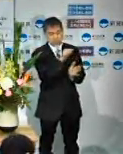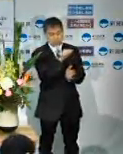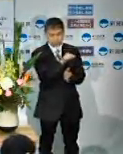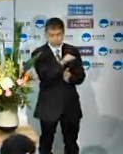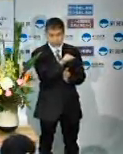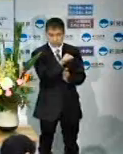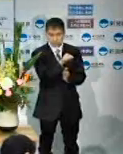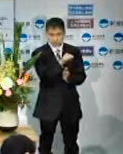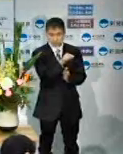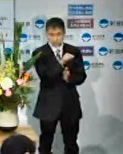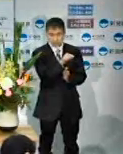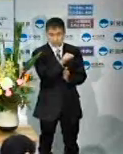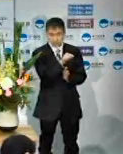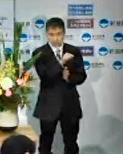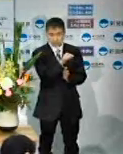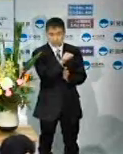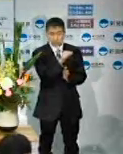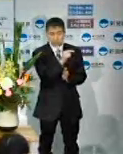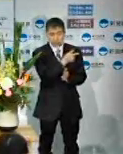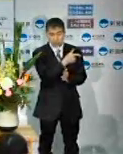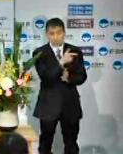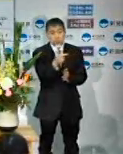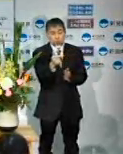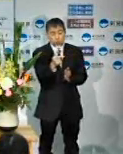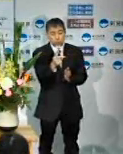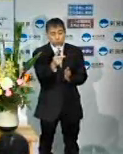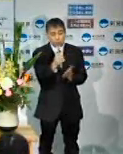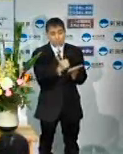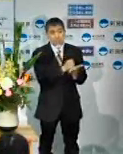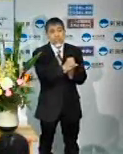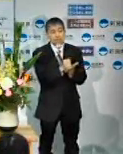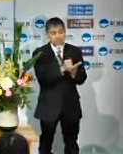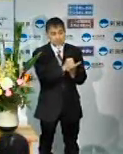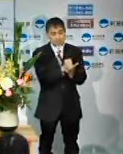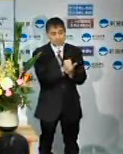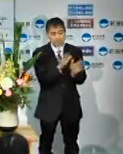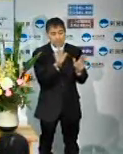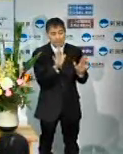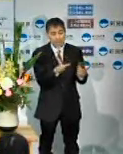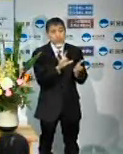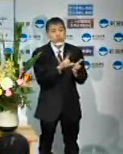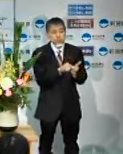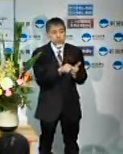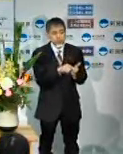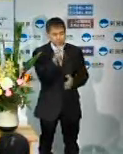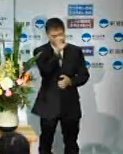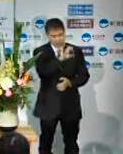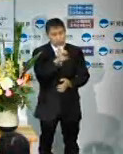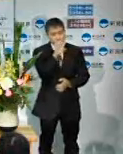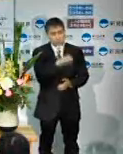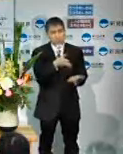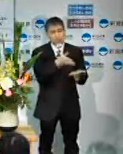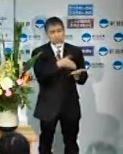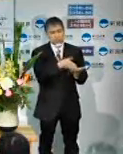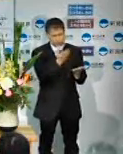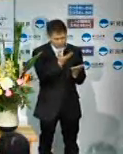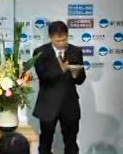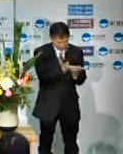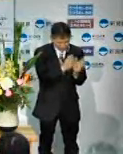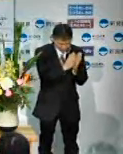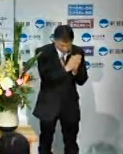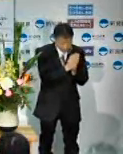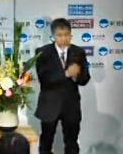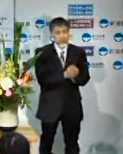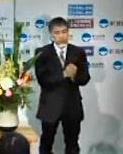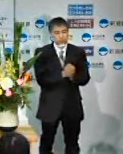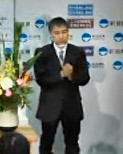なんて言いますか、場面を、そういう場面があればですね、繰り返しお願いをしていることでありまして、まあ、政府もですね、